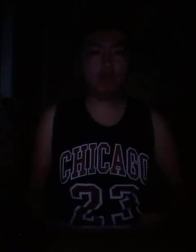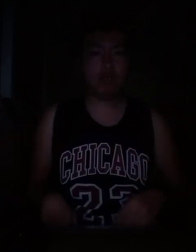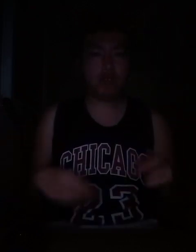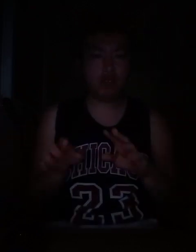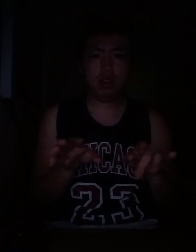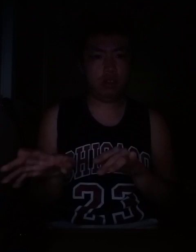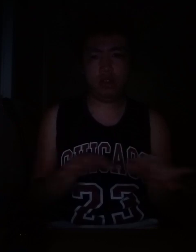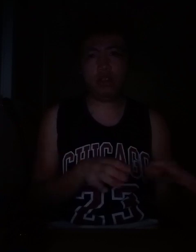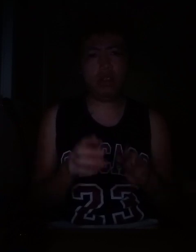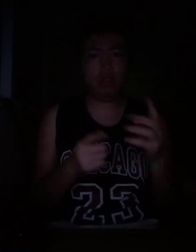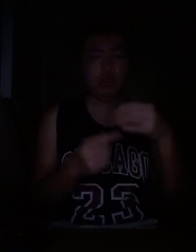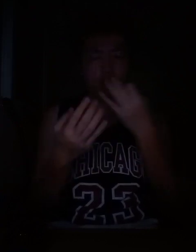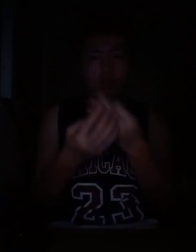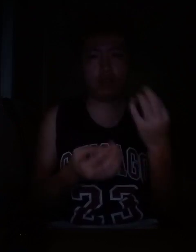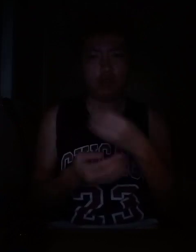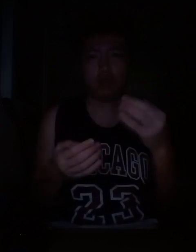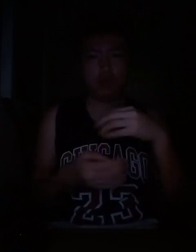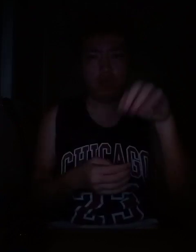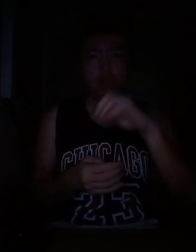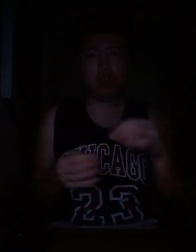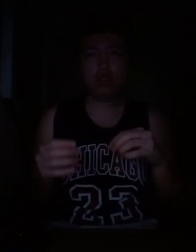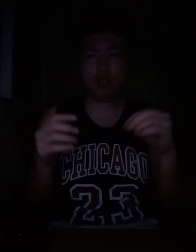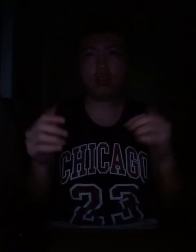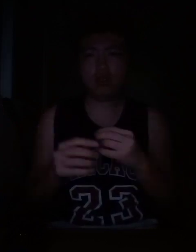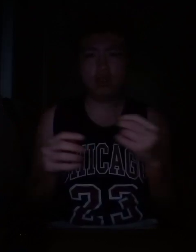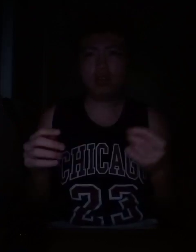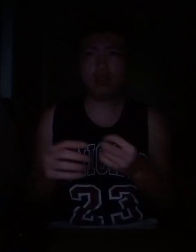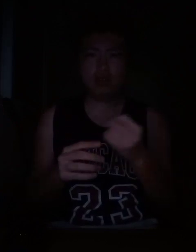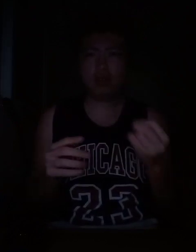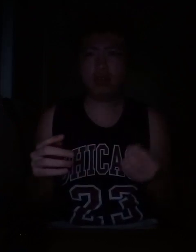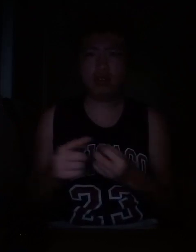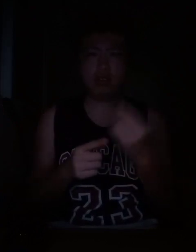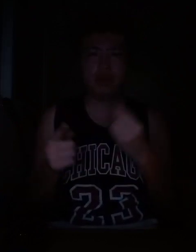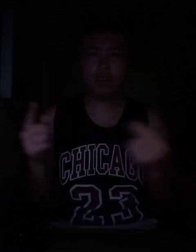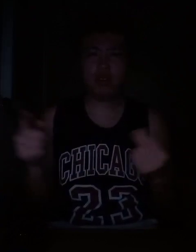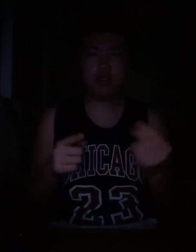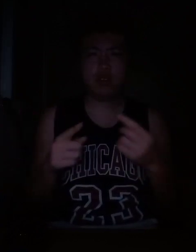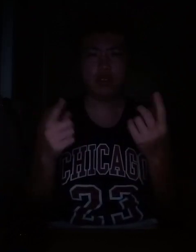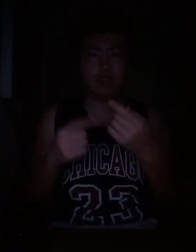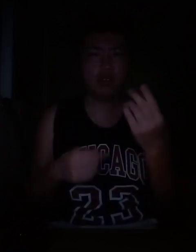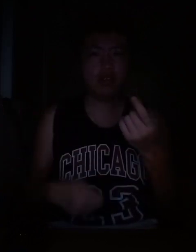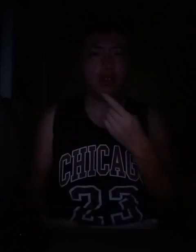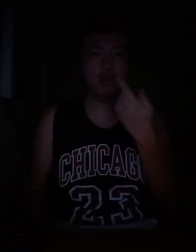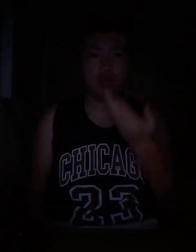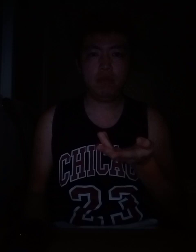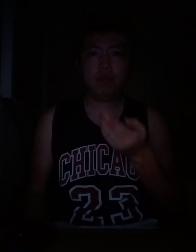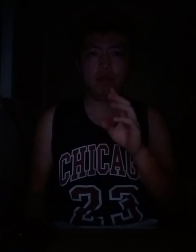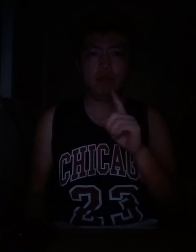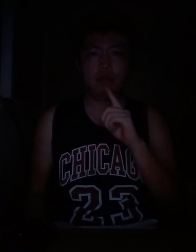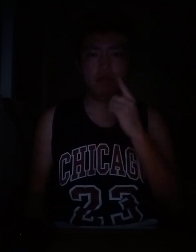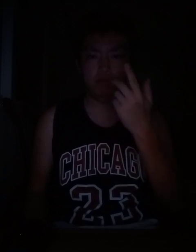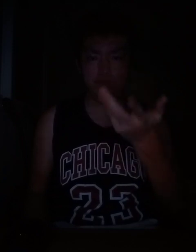해안가 지역을 비롯해 태풍이 올 때마다 좀 피해가 있던 곳에서는 지금 어떻게 대비하고 있는지도 전해주시죠.